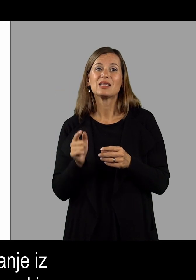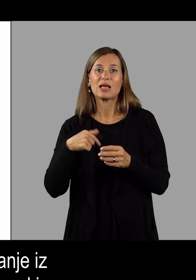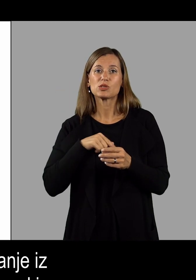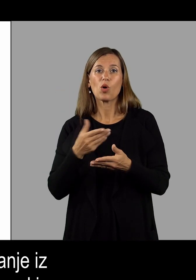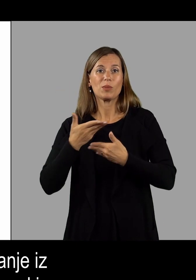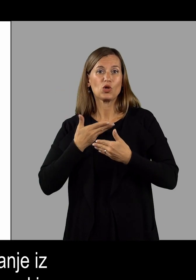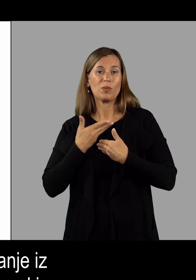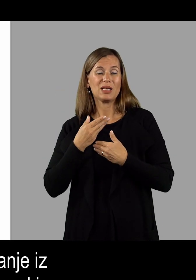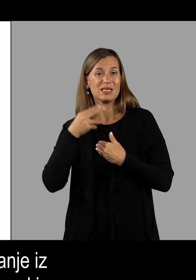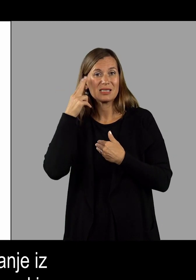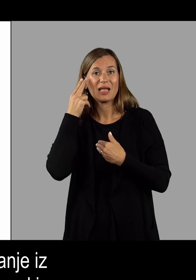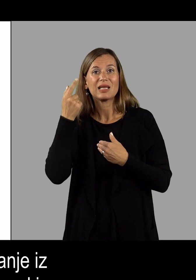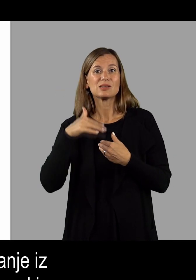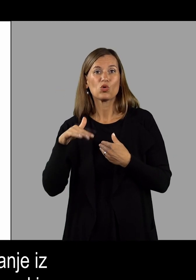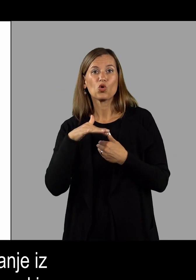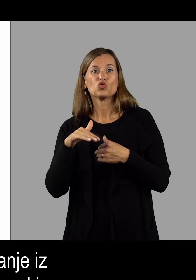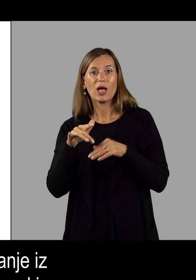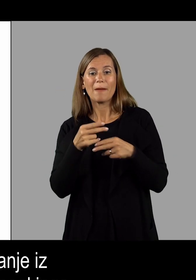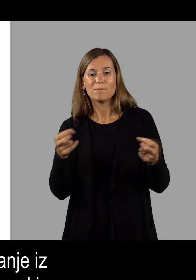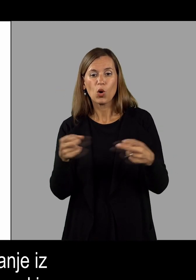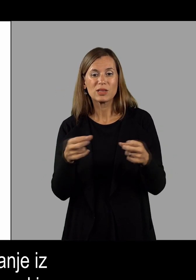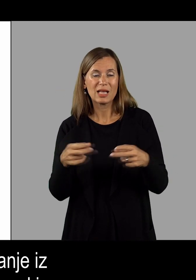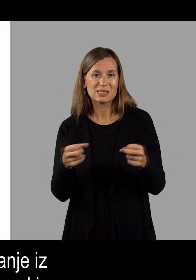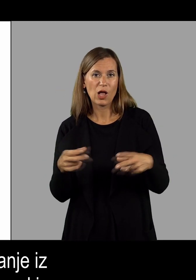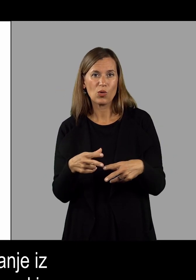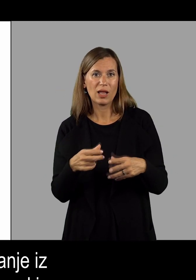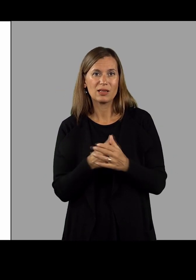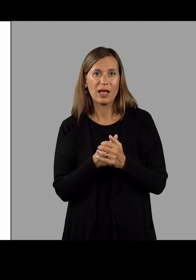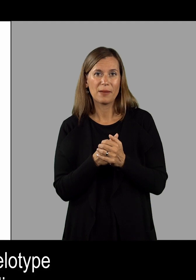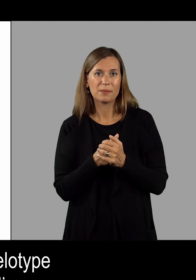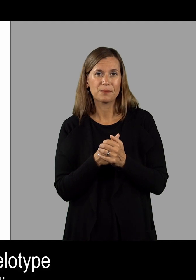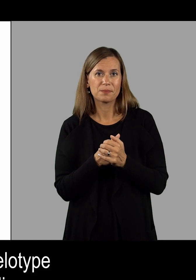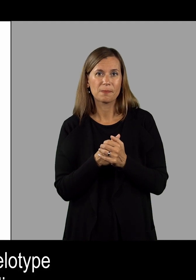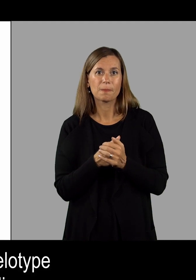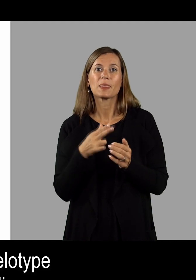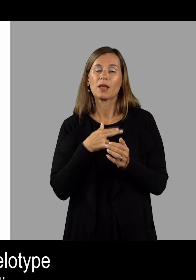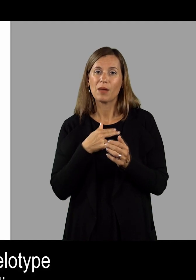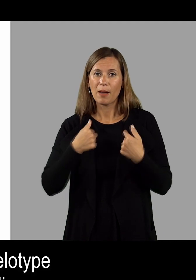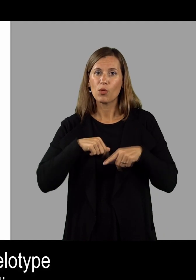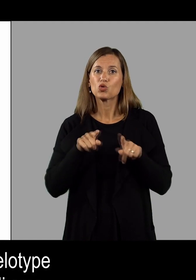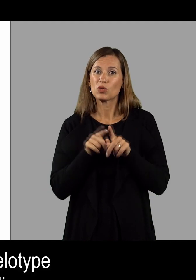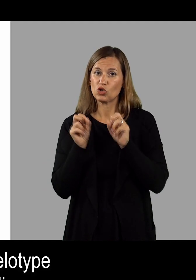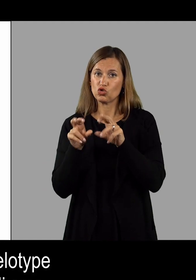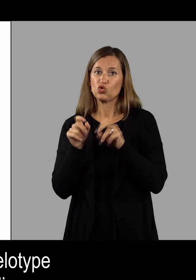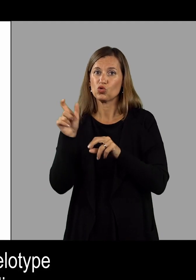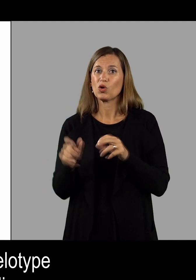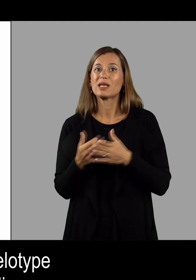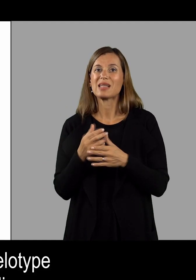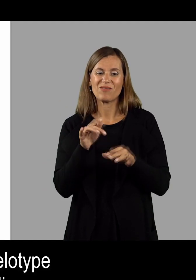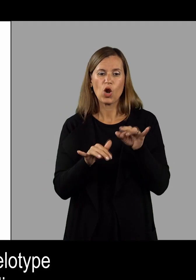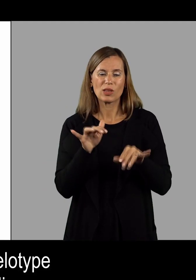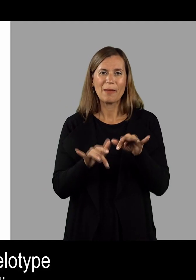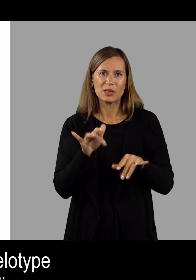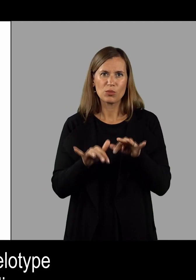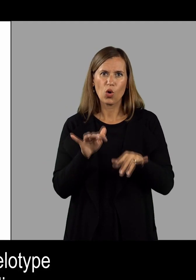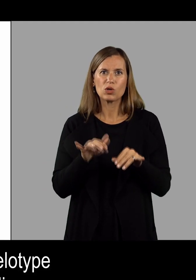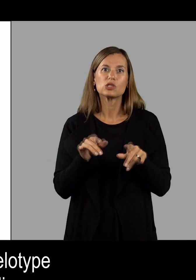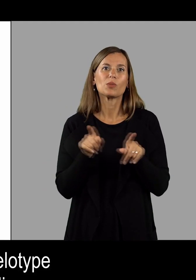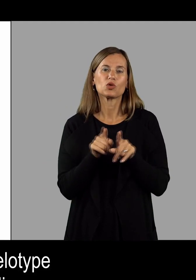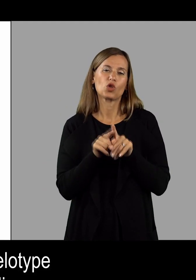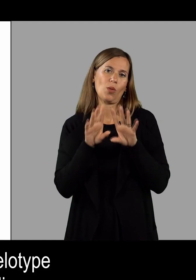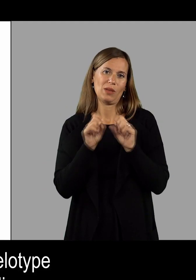za uporabo Velotype tipkovnice v slovenski jezik. Izdelali smo celoten program izobraževanja za Velotype v slovenskem jeziku. Udeležili smo